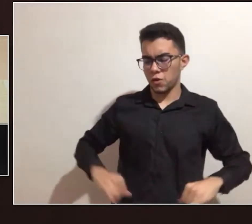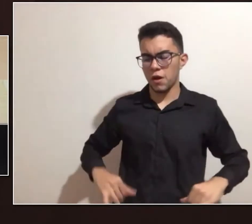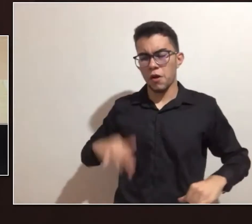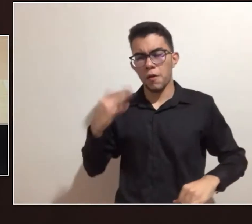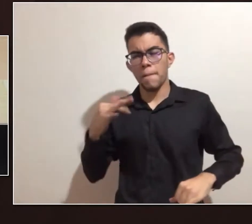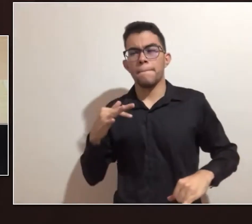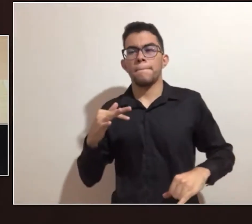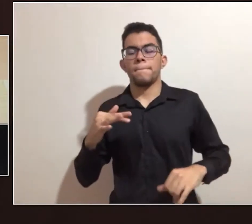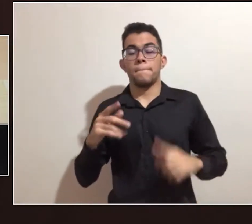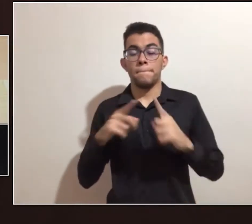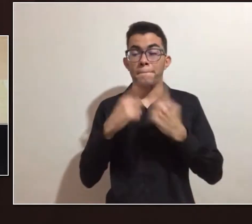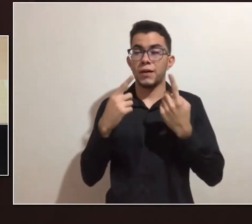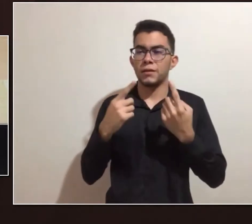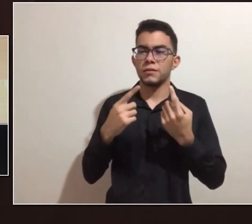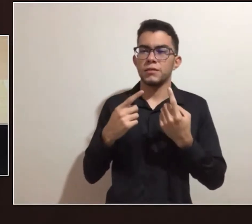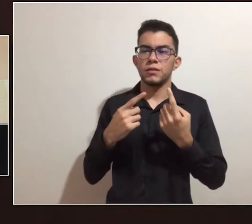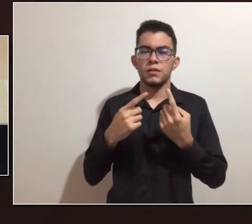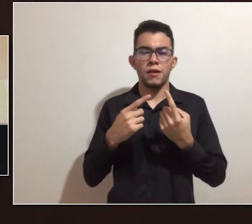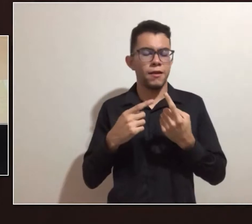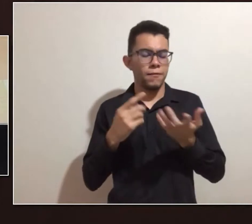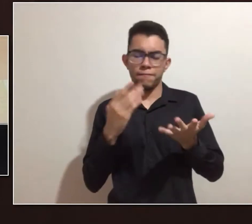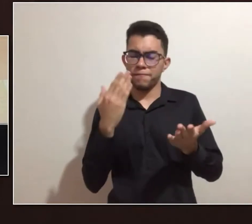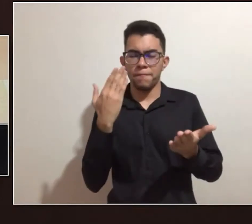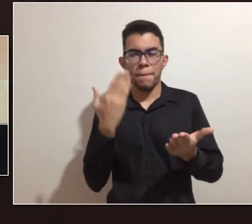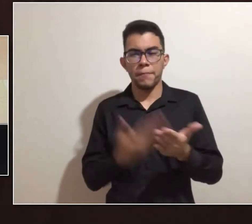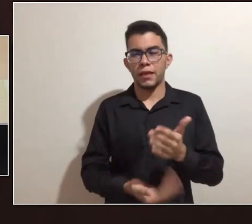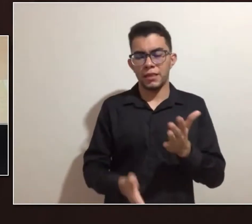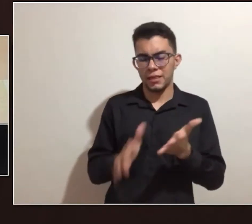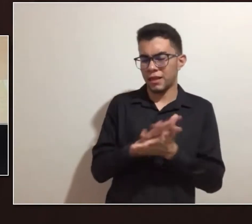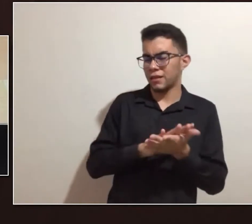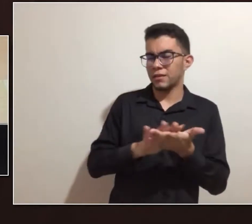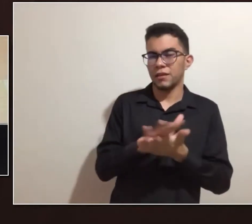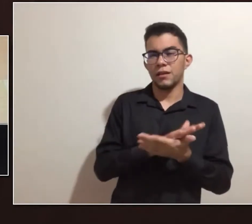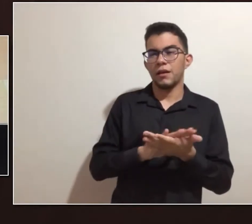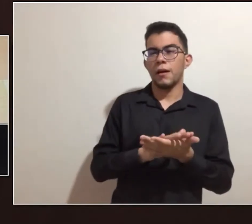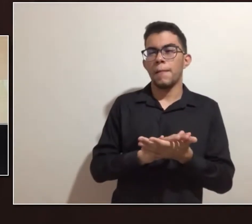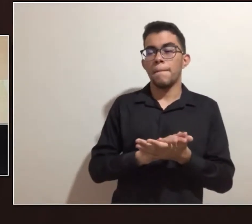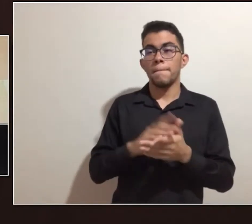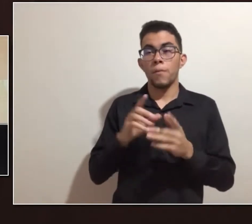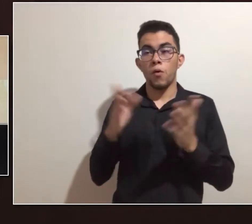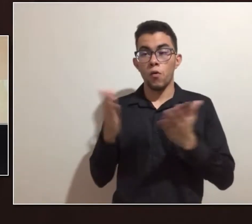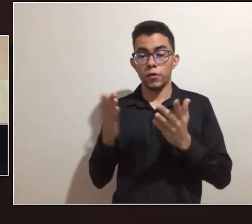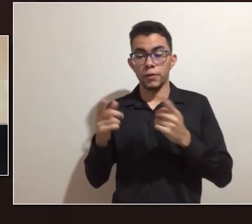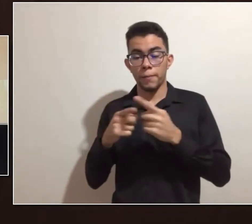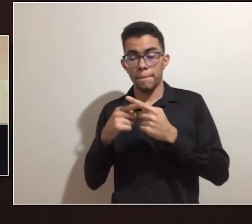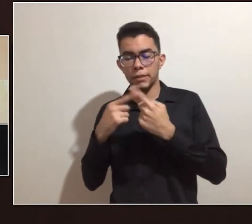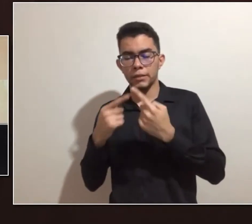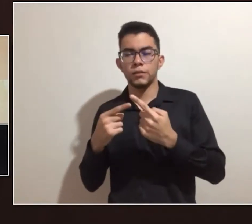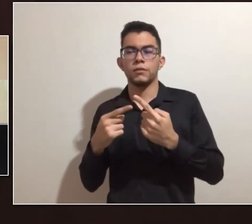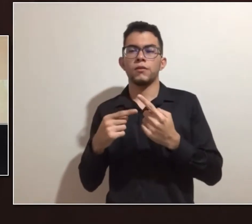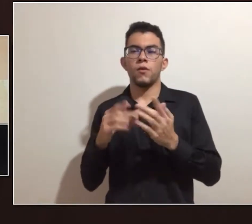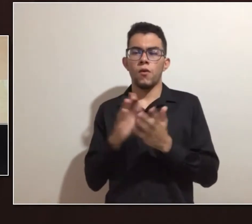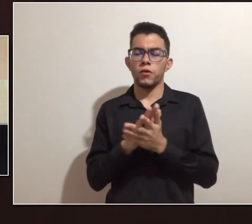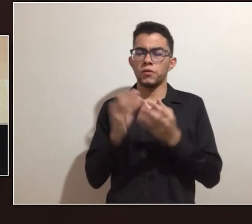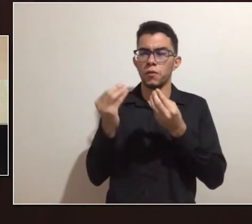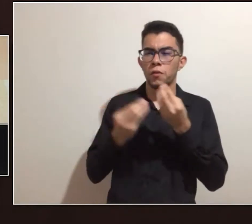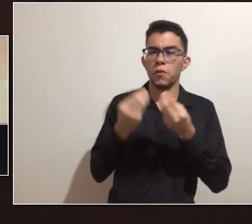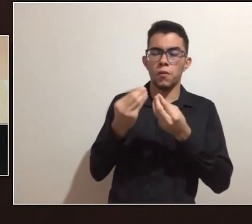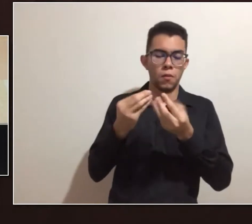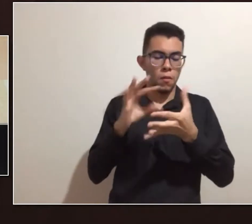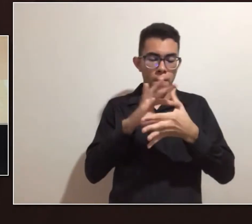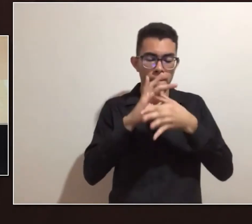Que fazer, irmãos, para a gente mortificar os feitos desse corpo carnal? Que